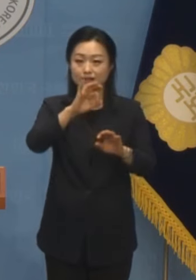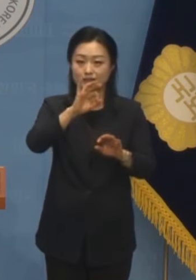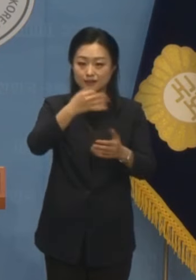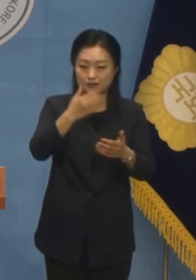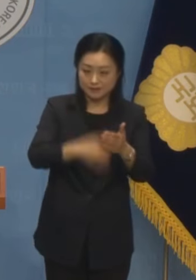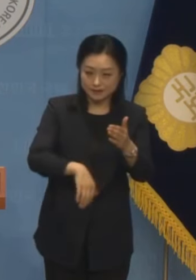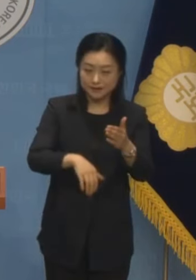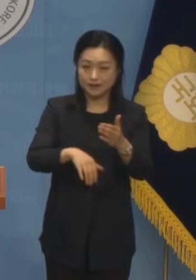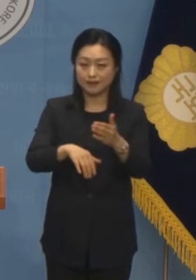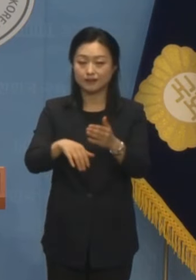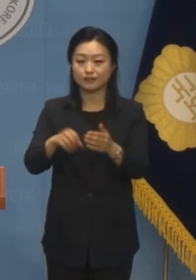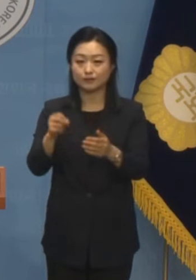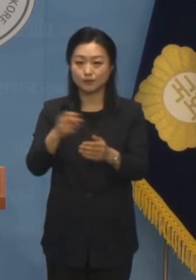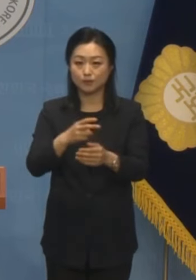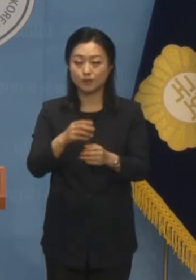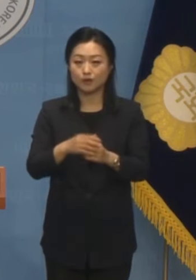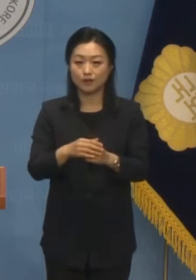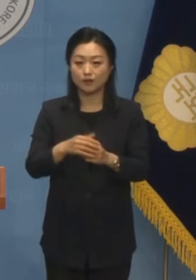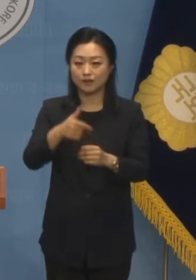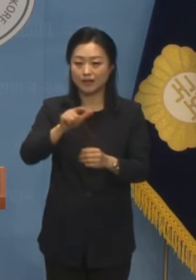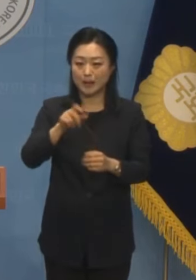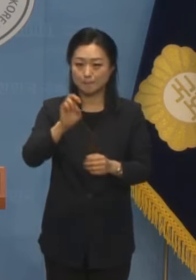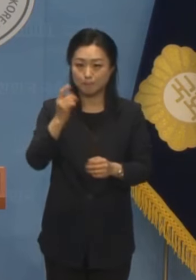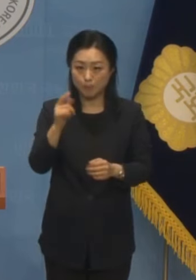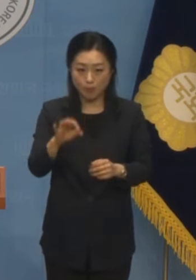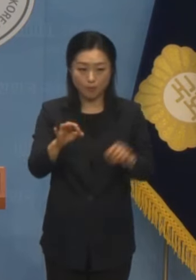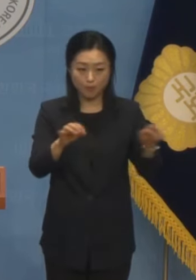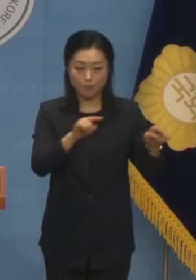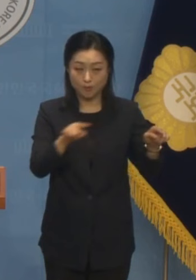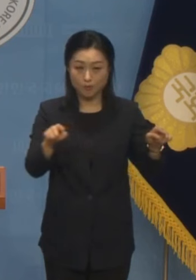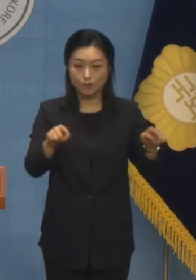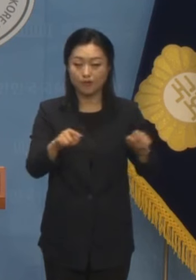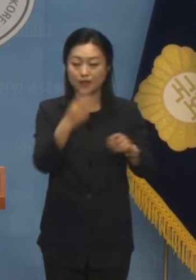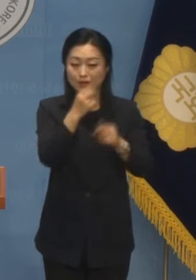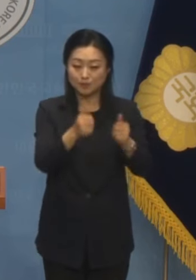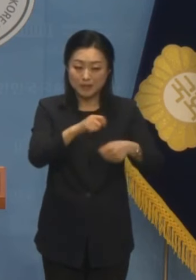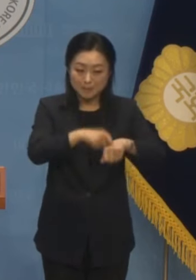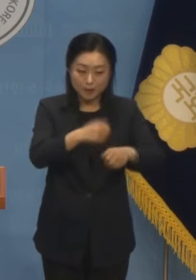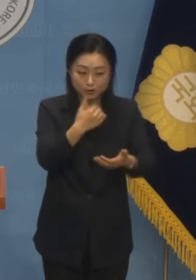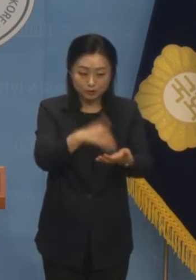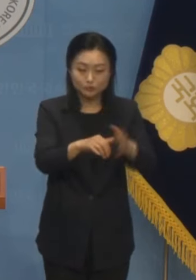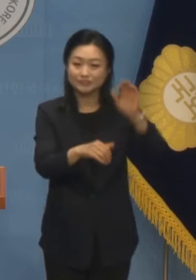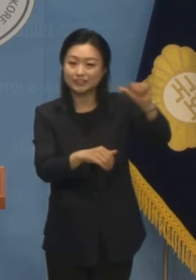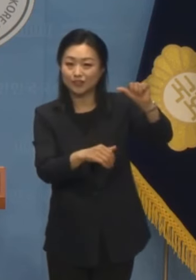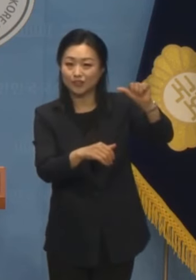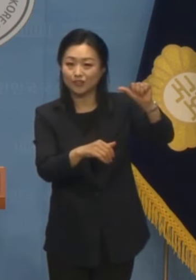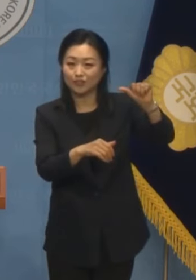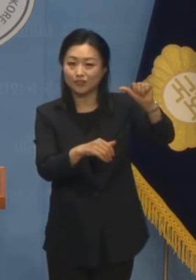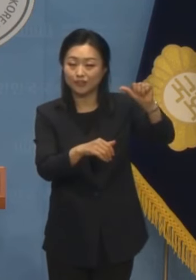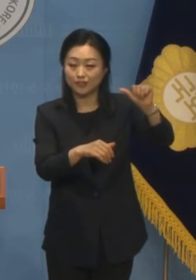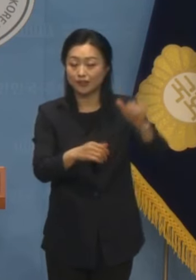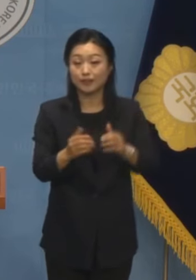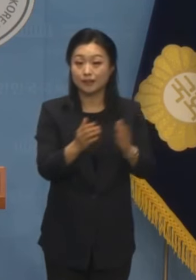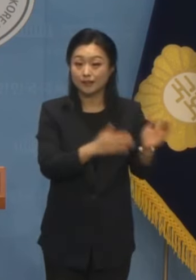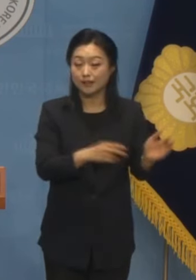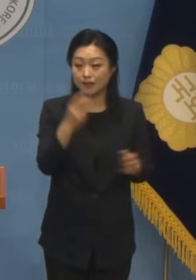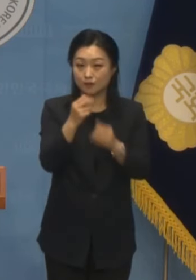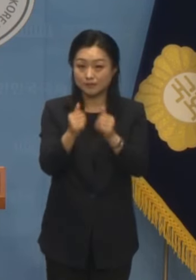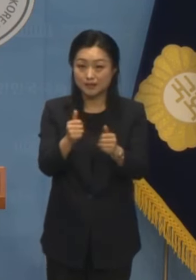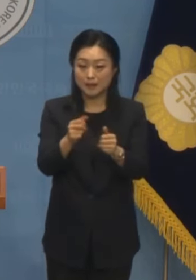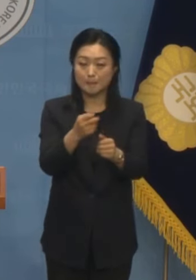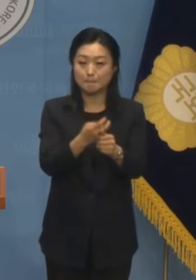견책 등 5가지로 제한하고 있는 검사징계법을 폐지하고 검사에 대하여도